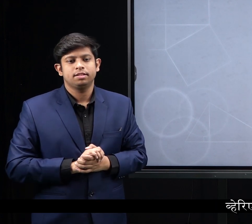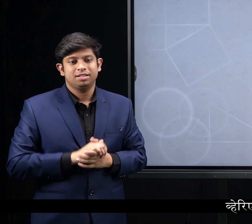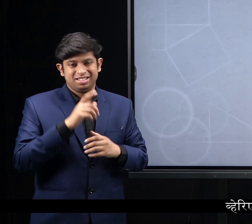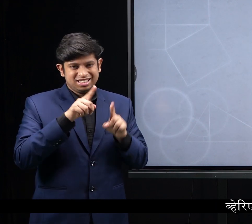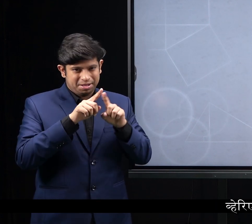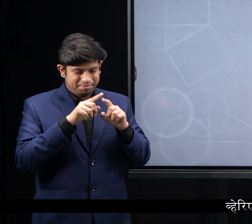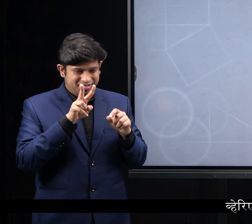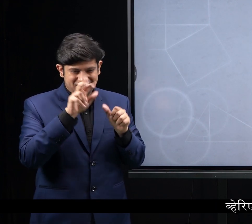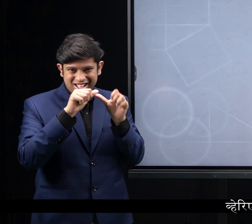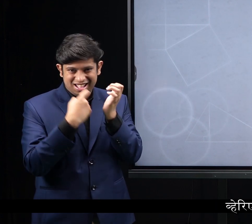व्हेरिएबल्स,